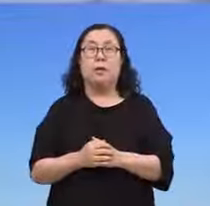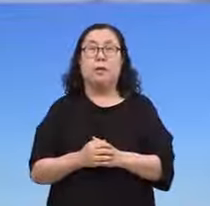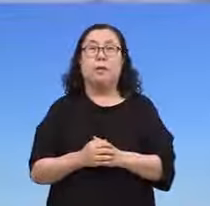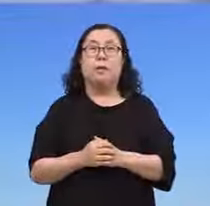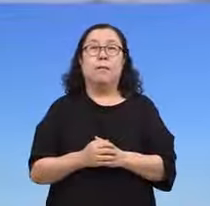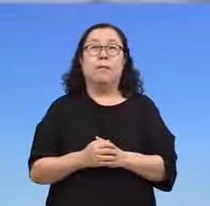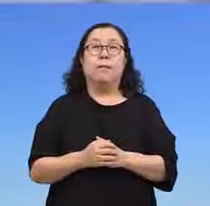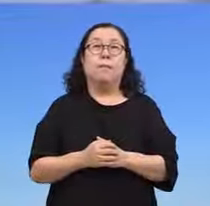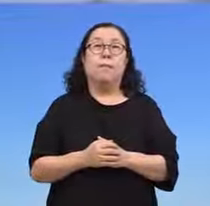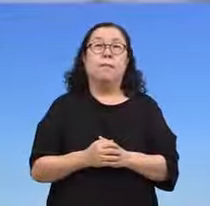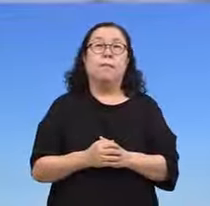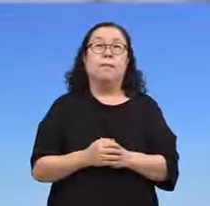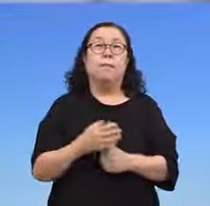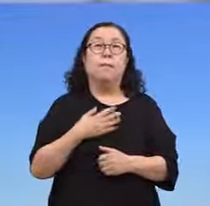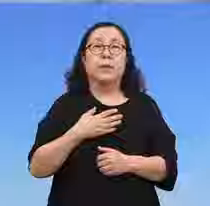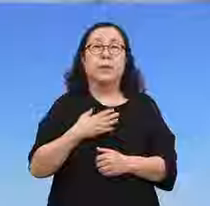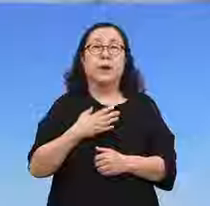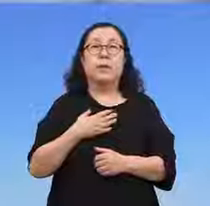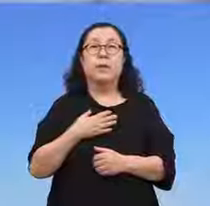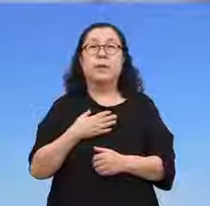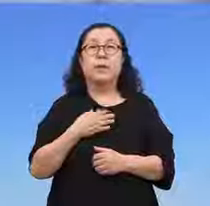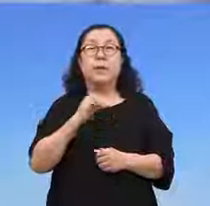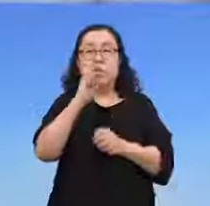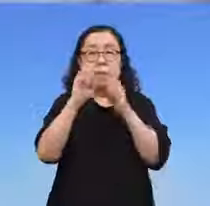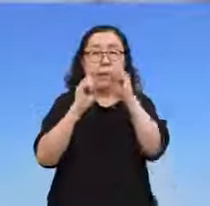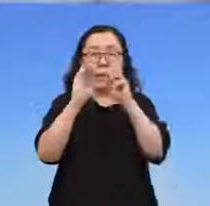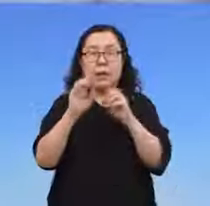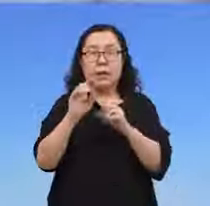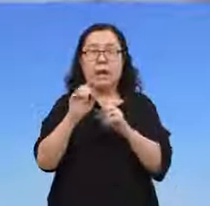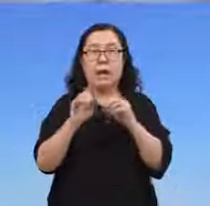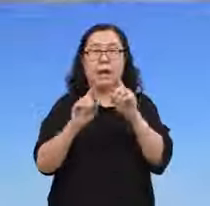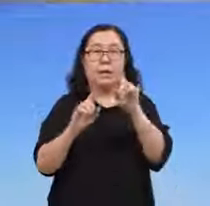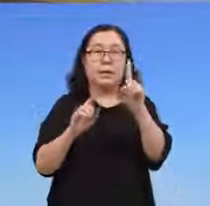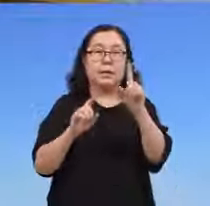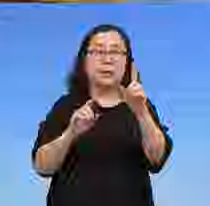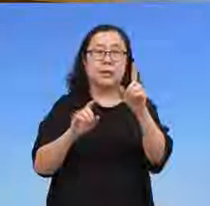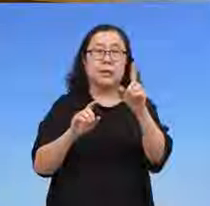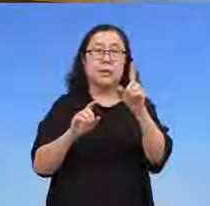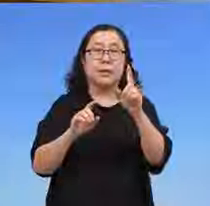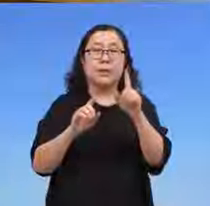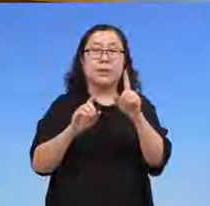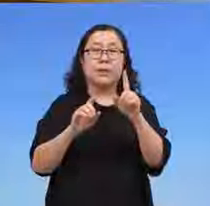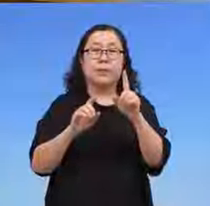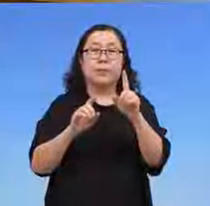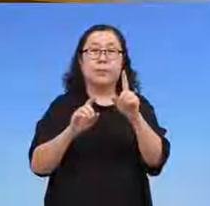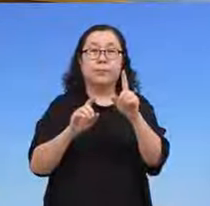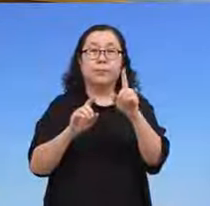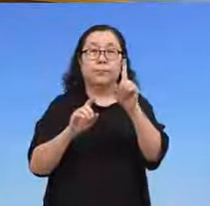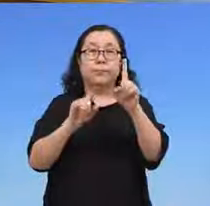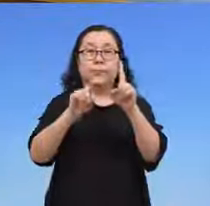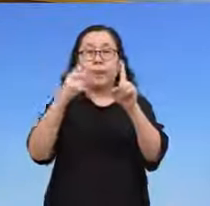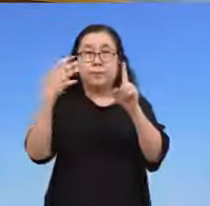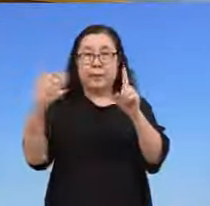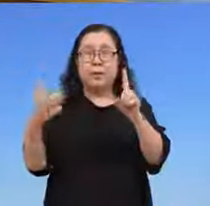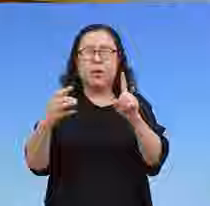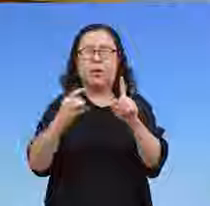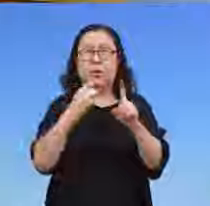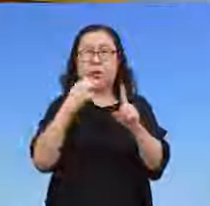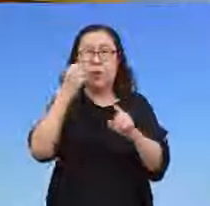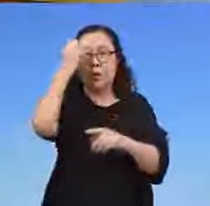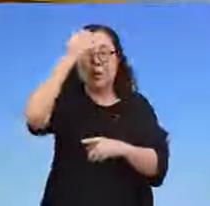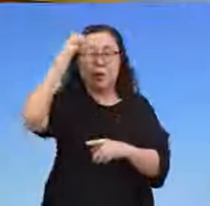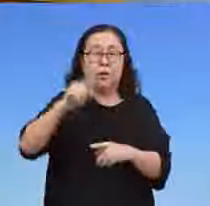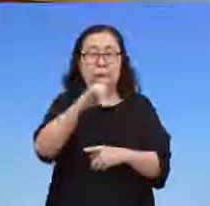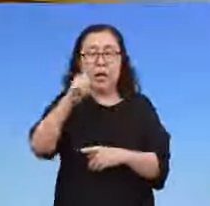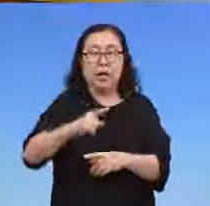저는 사도행전 1장 8절과 관련해서 고백할 게 하나 있는데요, 사도행전 1장 8절입니다. 오직 성령이 너희에게 임하시면 너희가